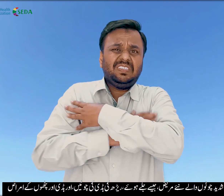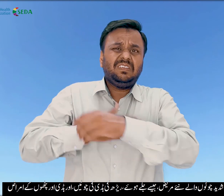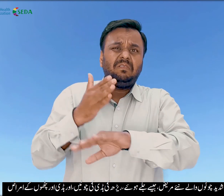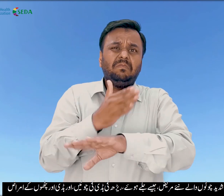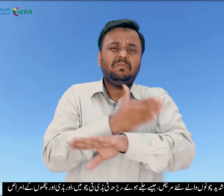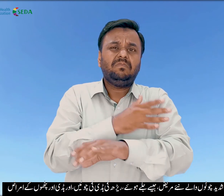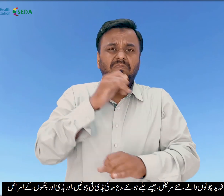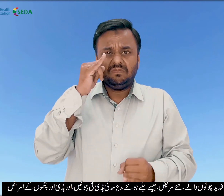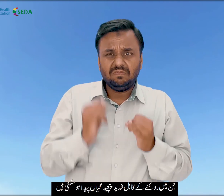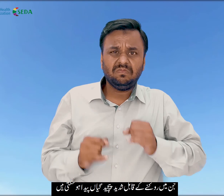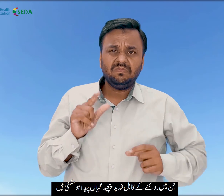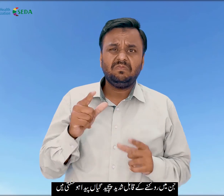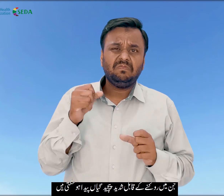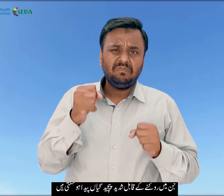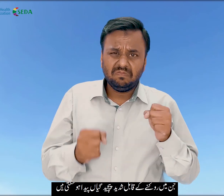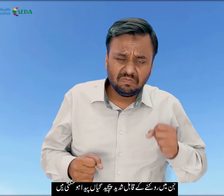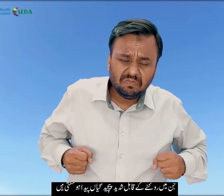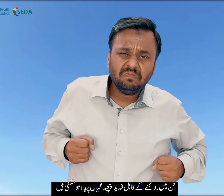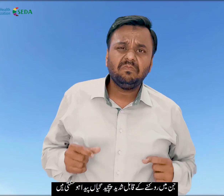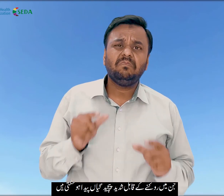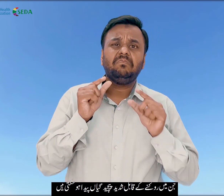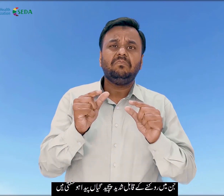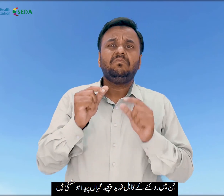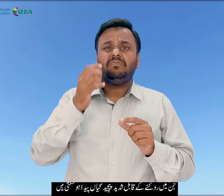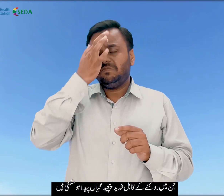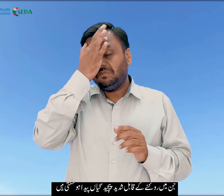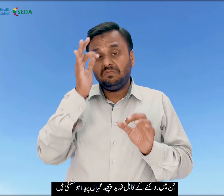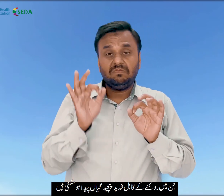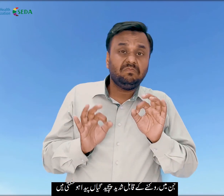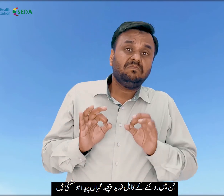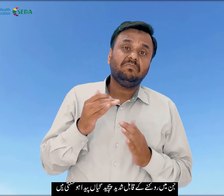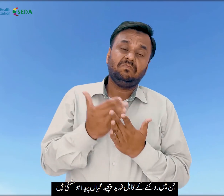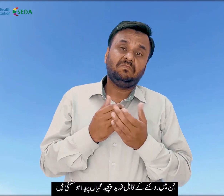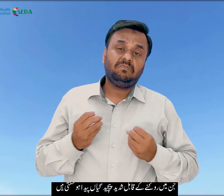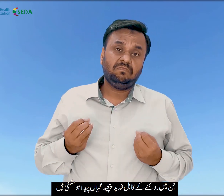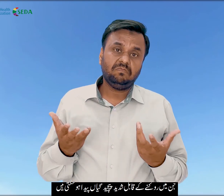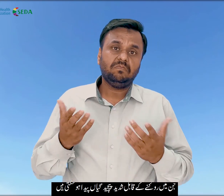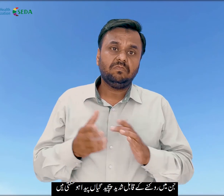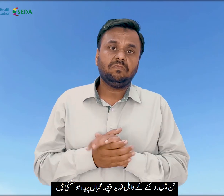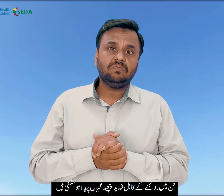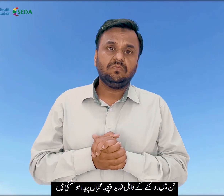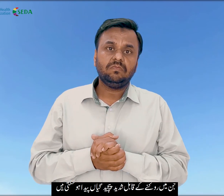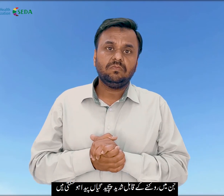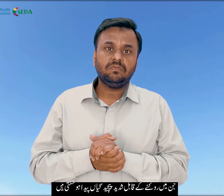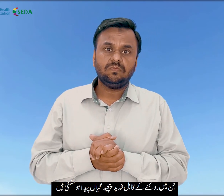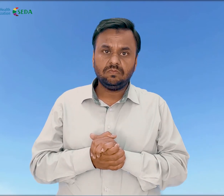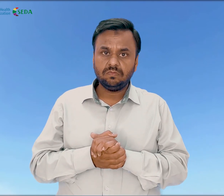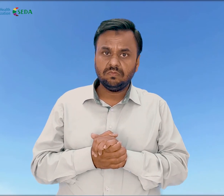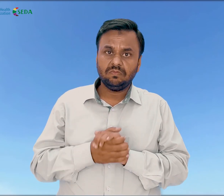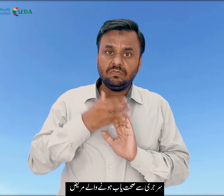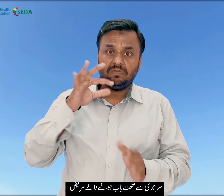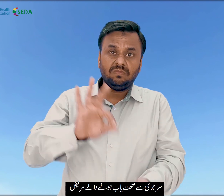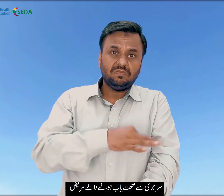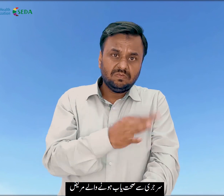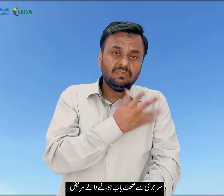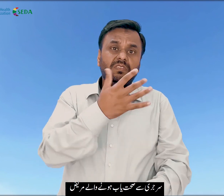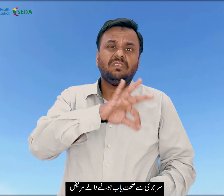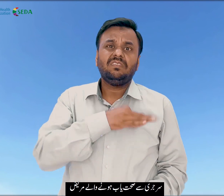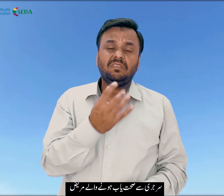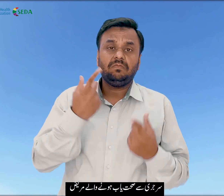امراض جن میں روکنے کے قابل شدید پیچیدگیاں پیدا ہو سکتی ہیں۔ سرجری سے صحت یاب